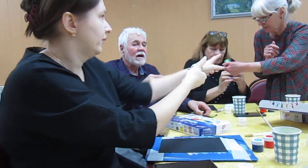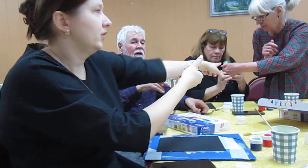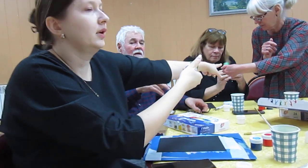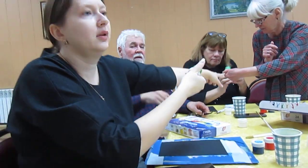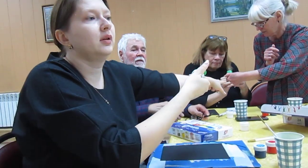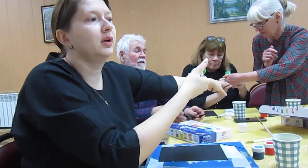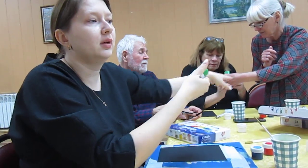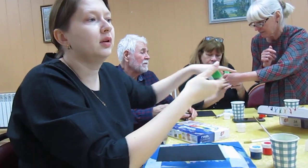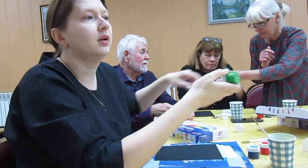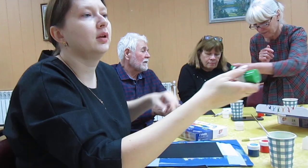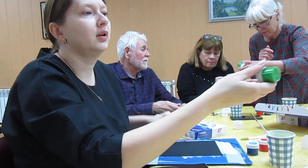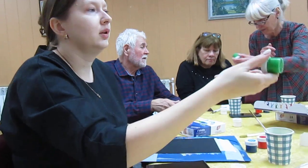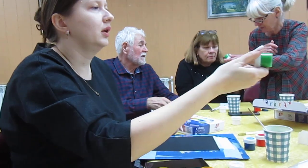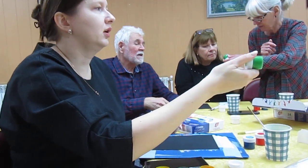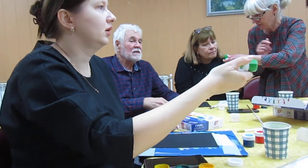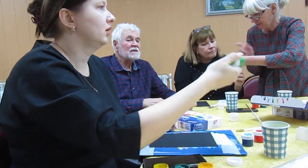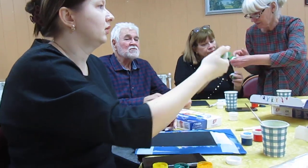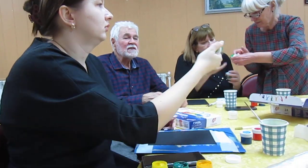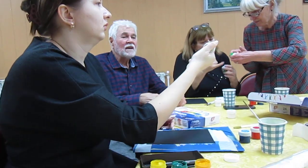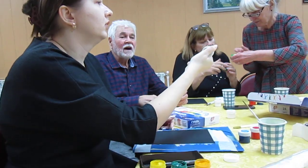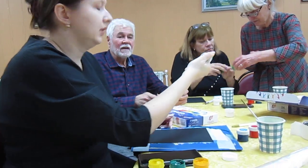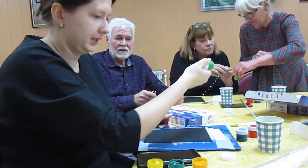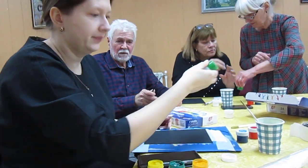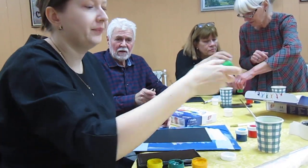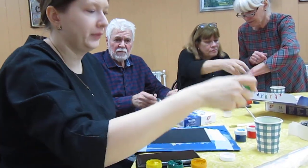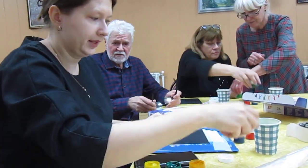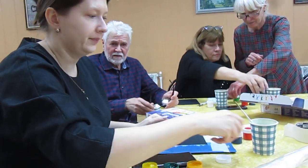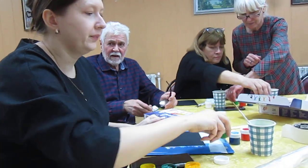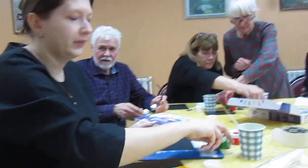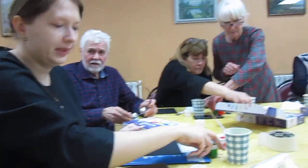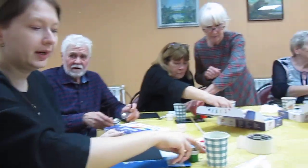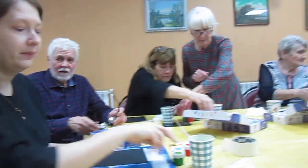Да, да, да. Желто-зеленая. Написано, да? Да.